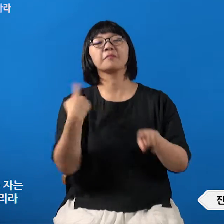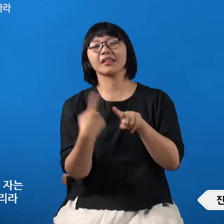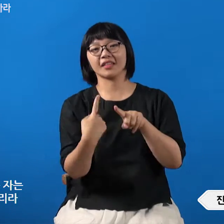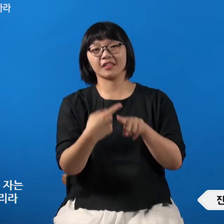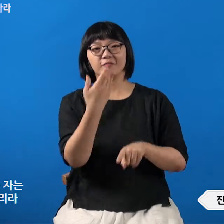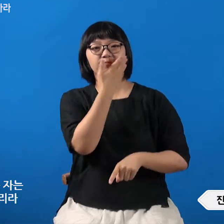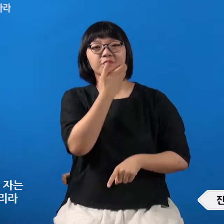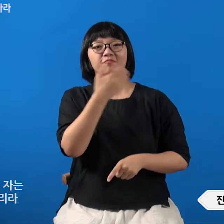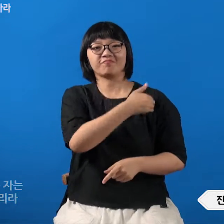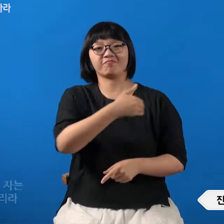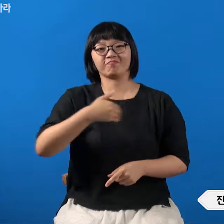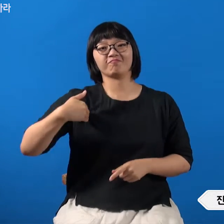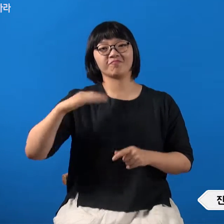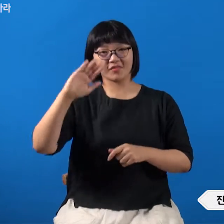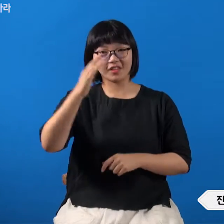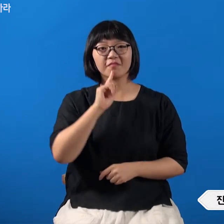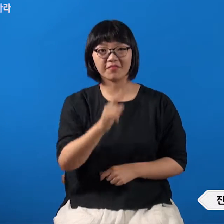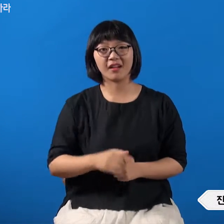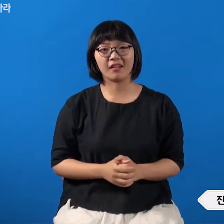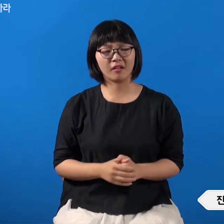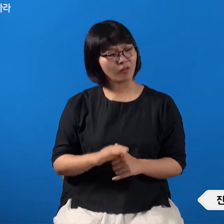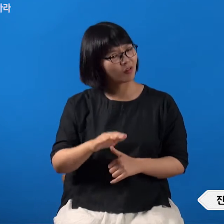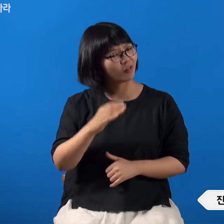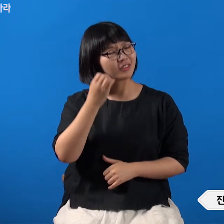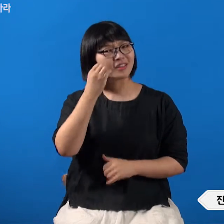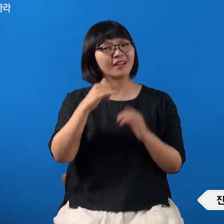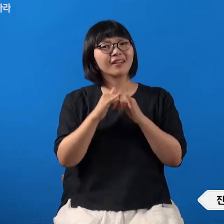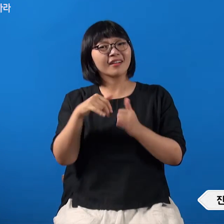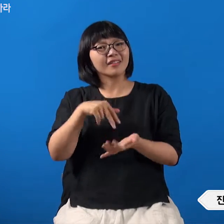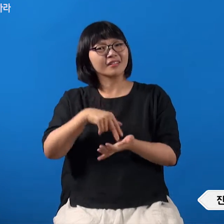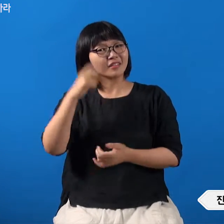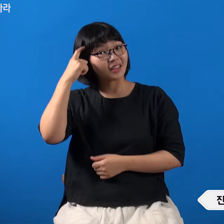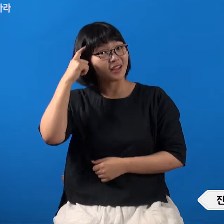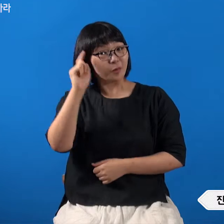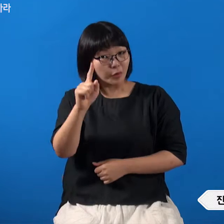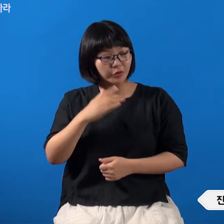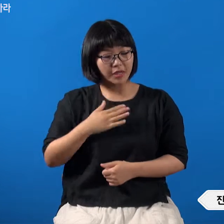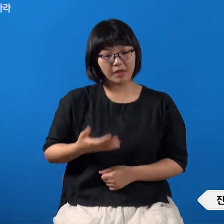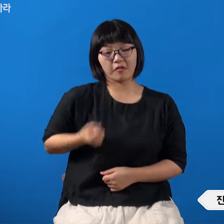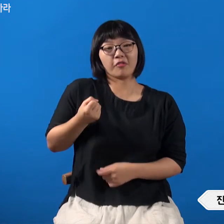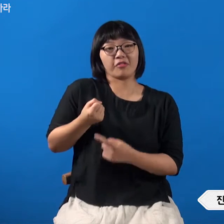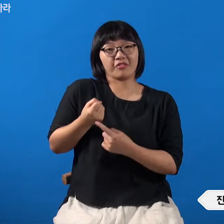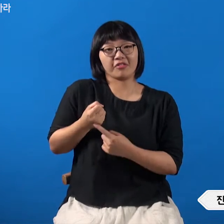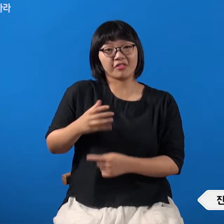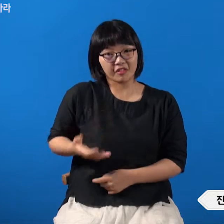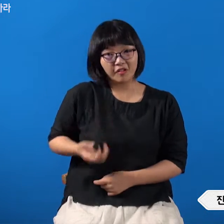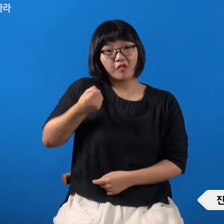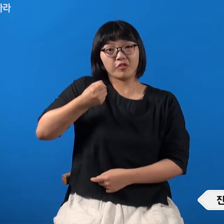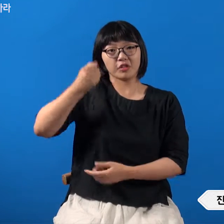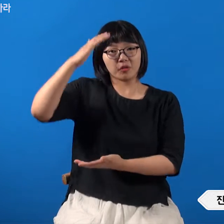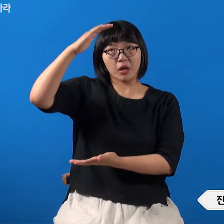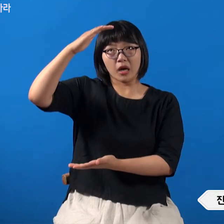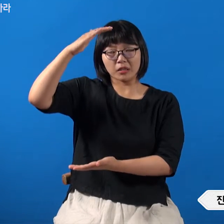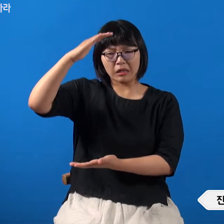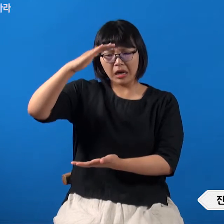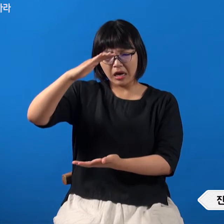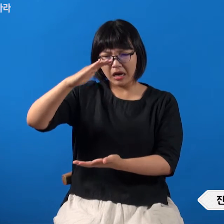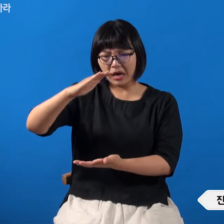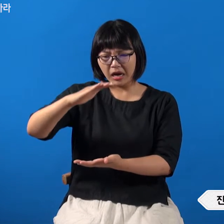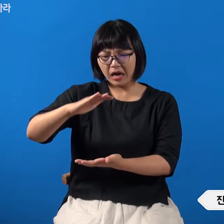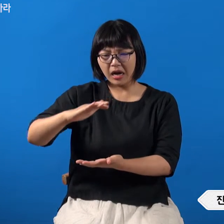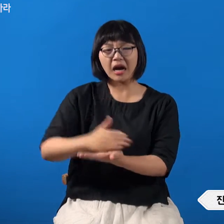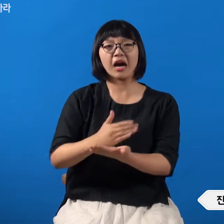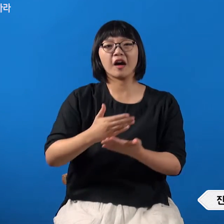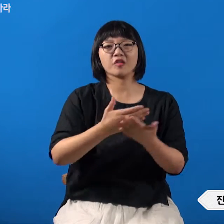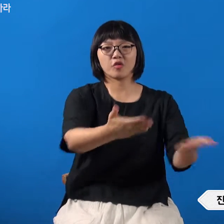베풀고 나눈다는 것은 내가 가지고 있는 것에서 줄어드는 것을 이야기합니다. 내가 가지고 있는